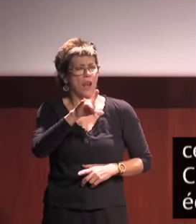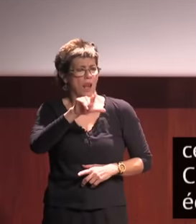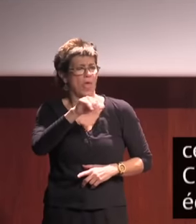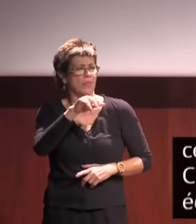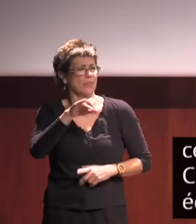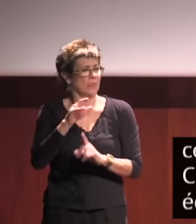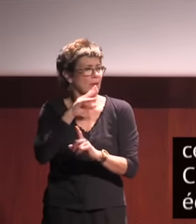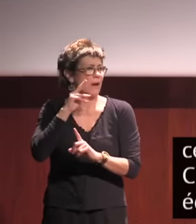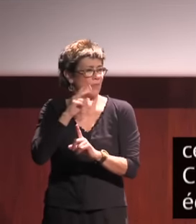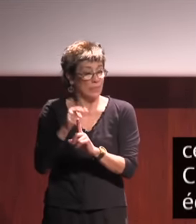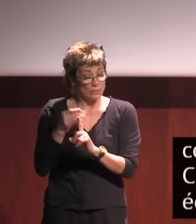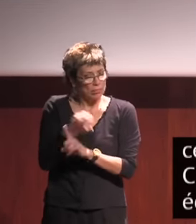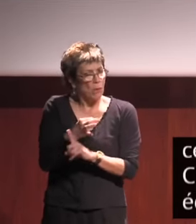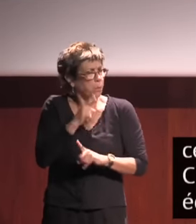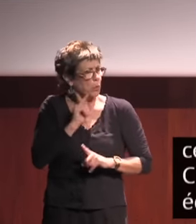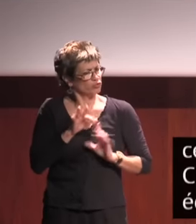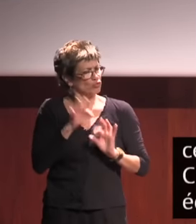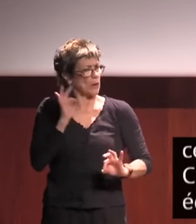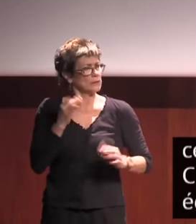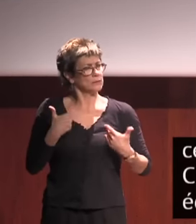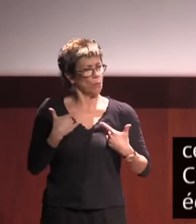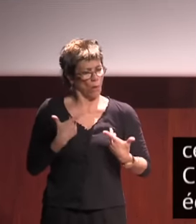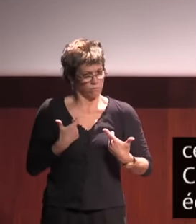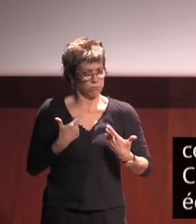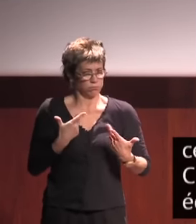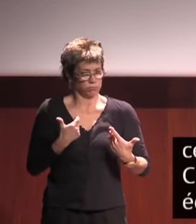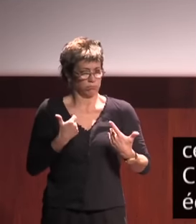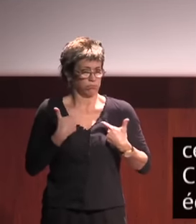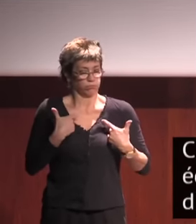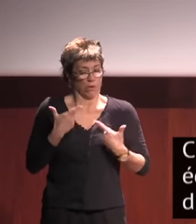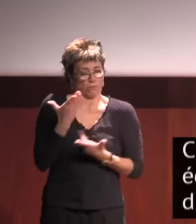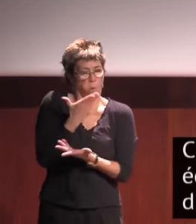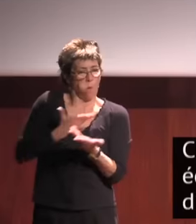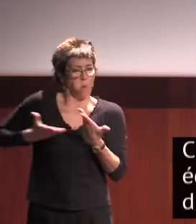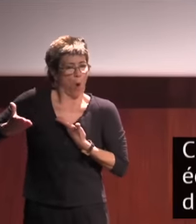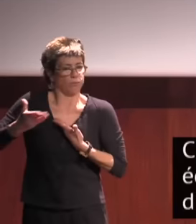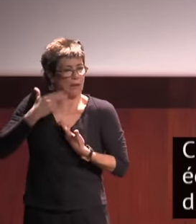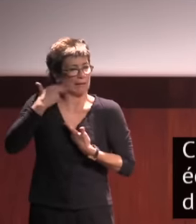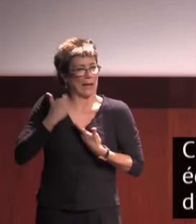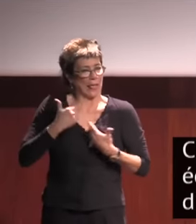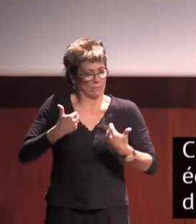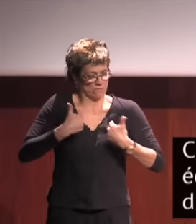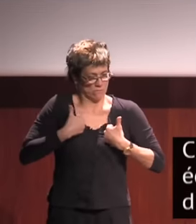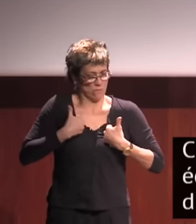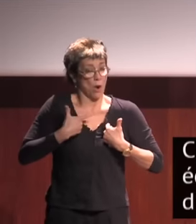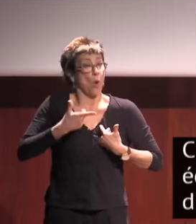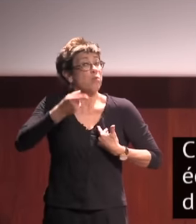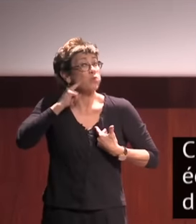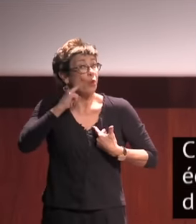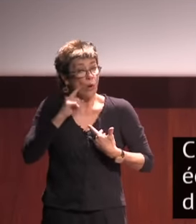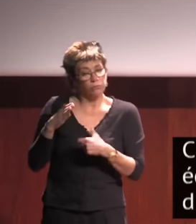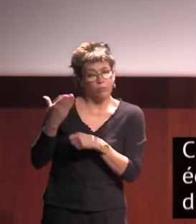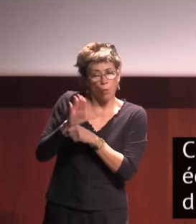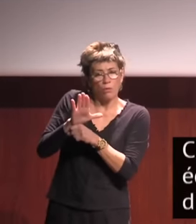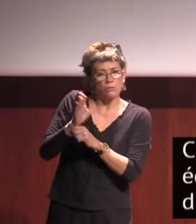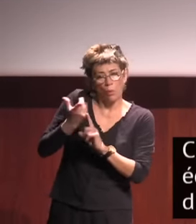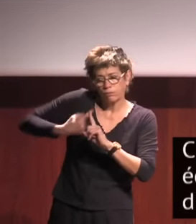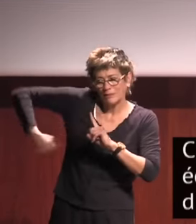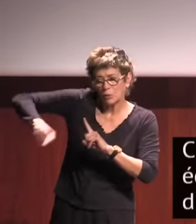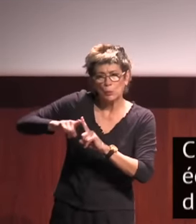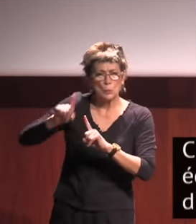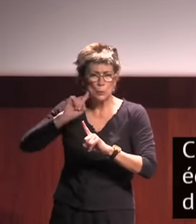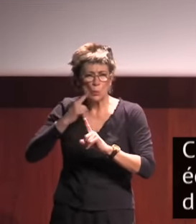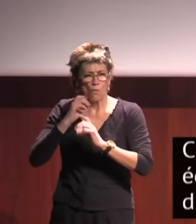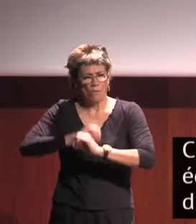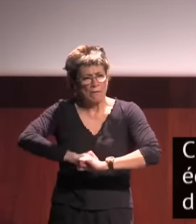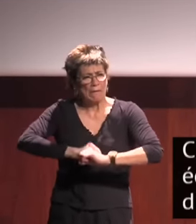de sa narration en disant « Si j'ai osé parler au nom des Clercs, c'était pour présenter l'opinion des sourds avec autant de clarté